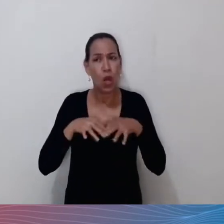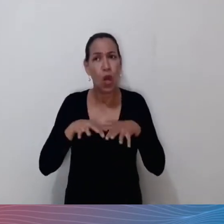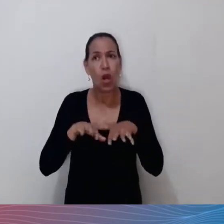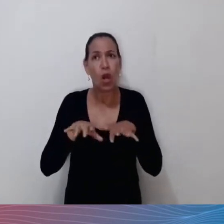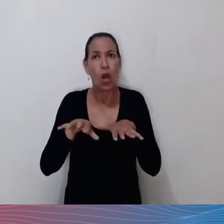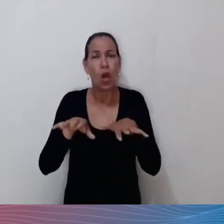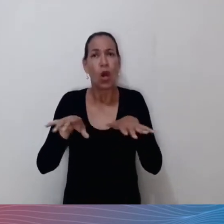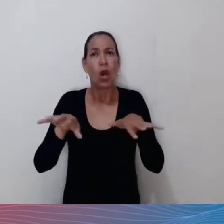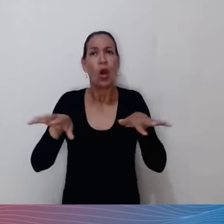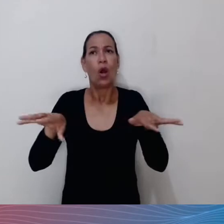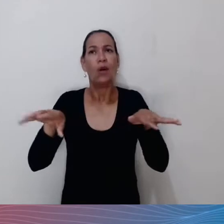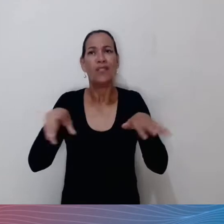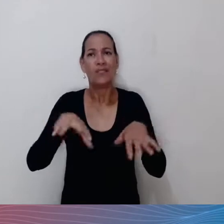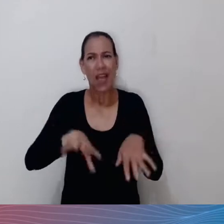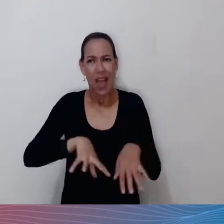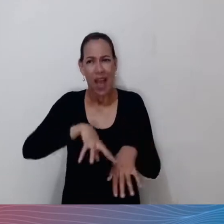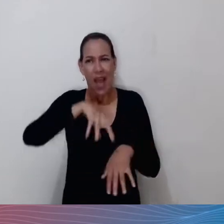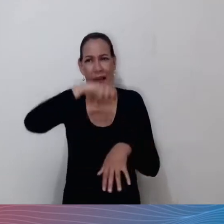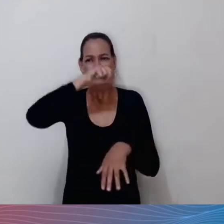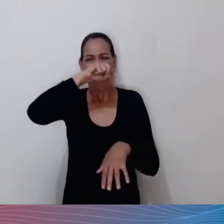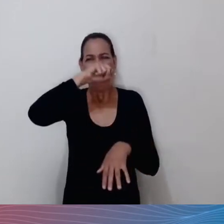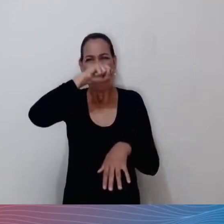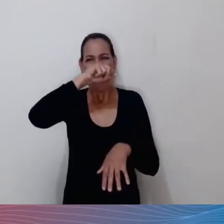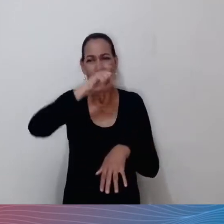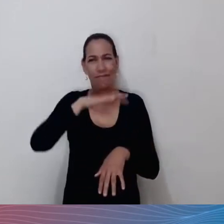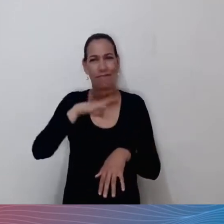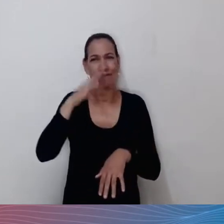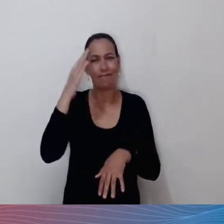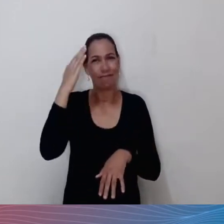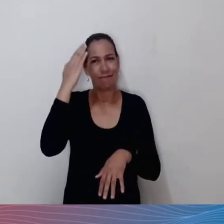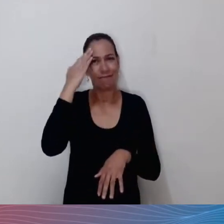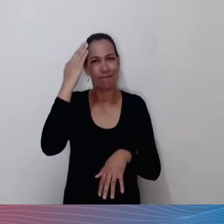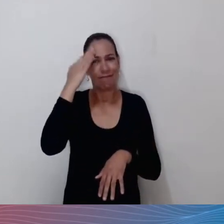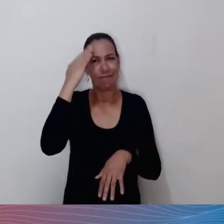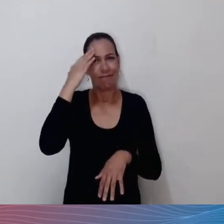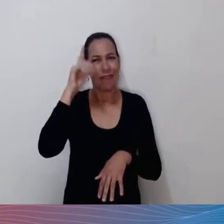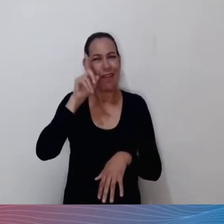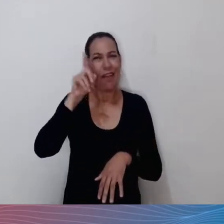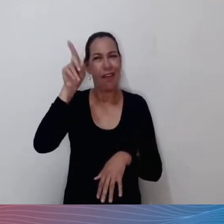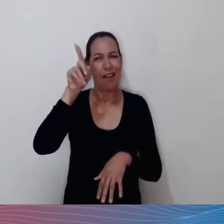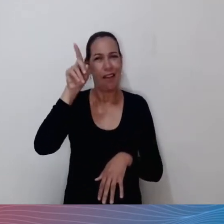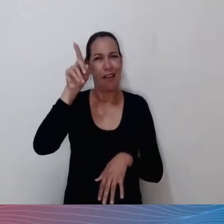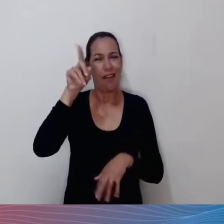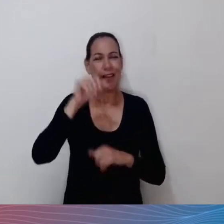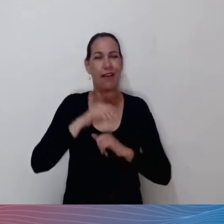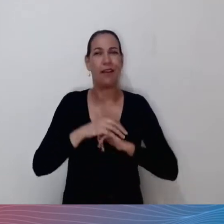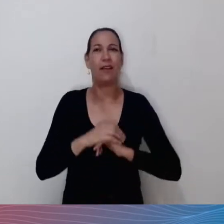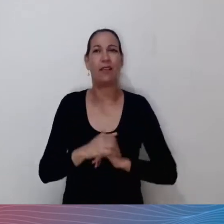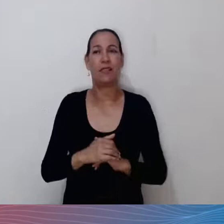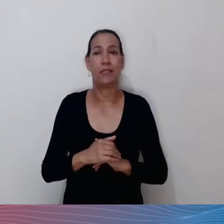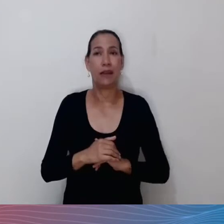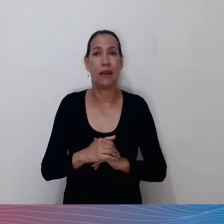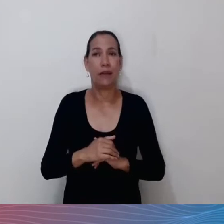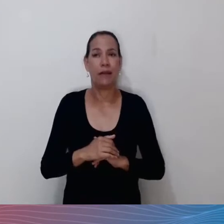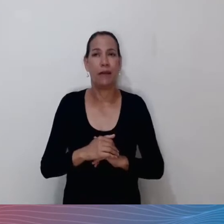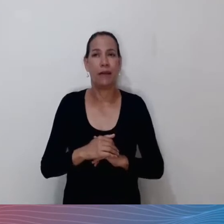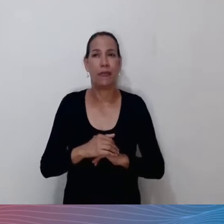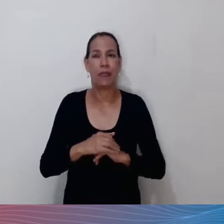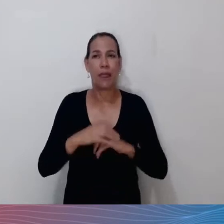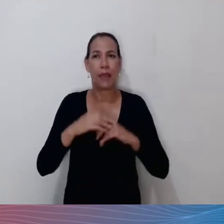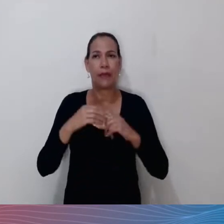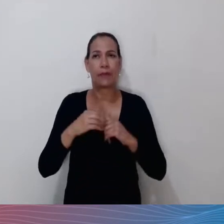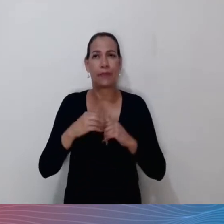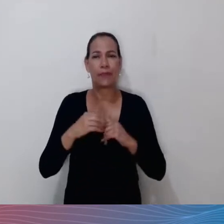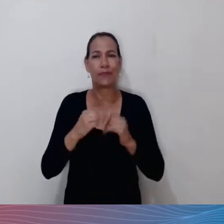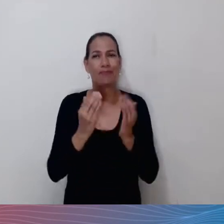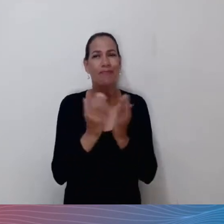seu conhecimento. Irmãos, essa palavra, graças a Deus, que em Cristo sempre nos conduz